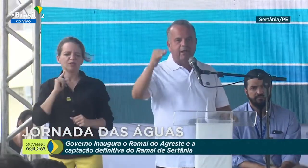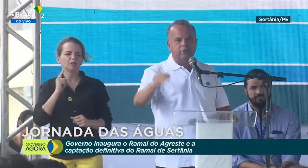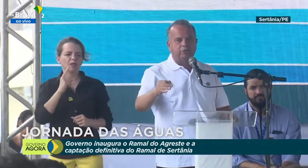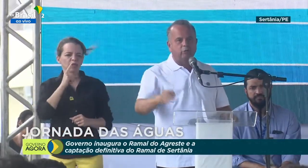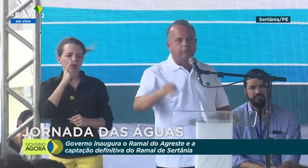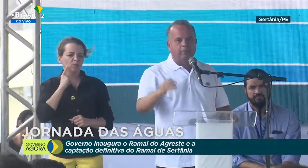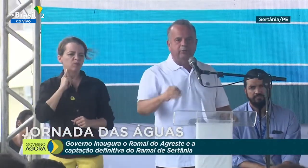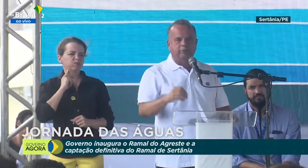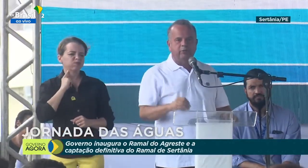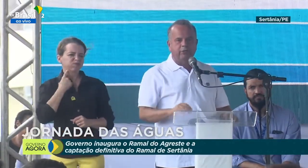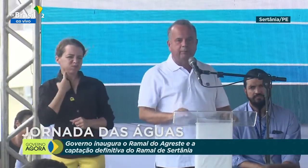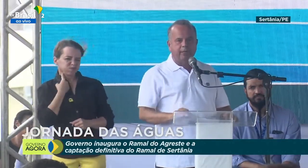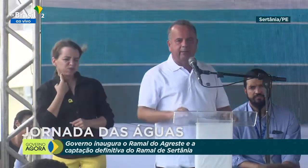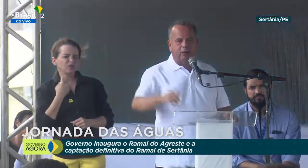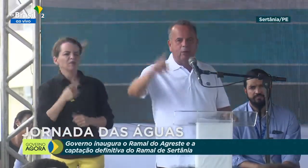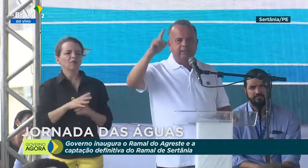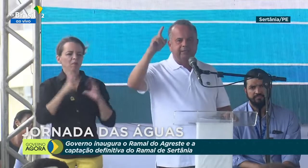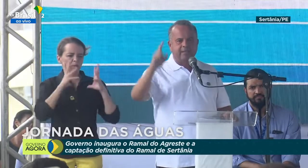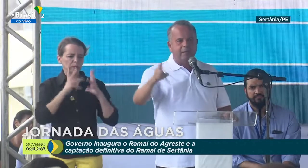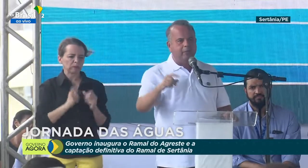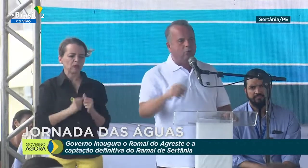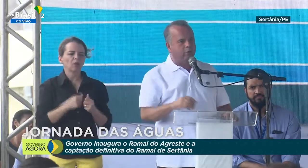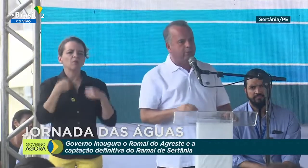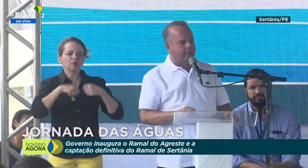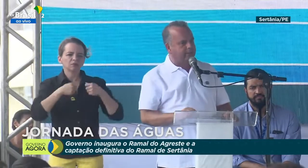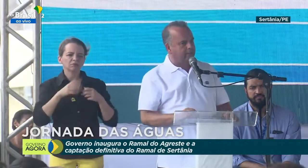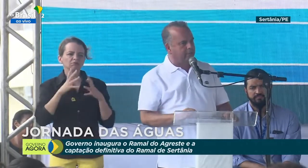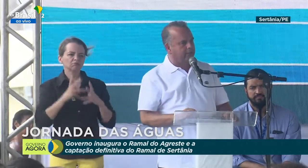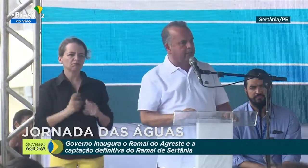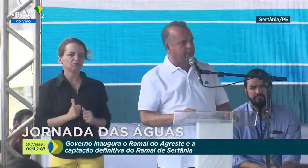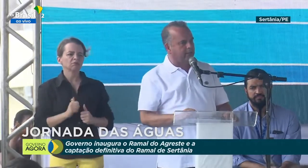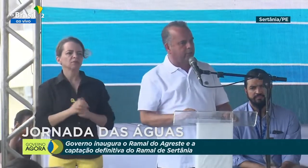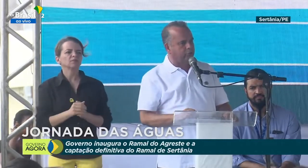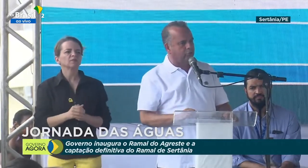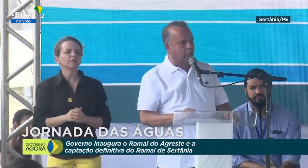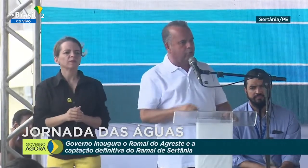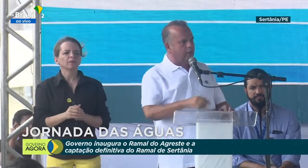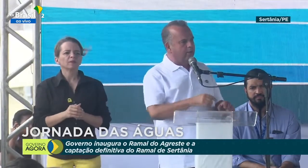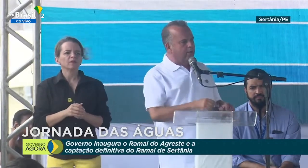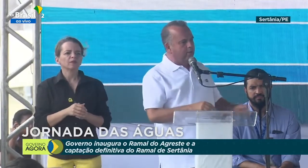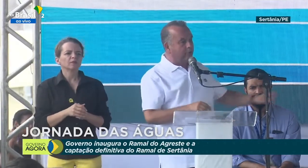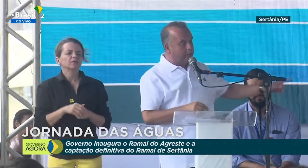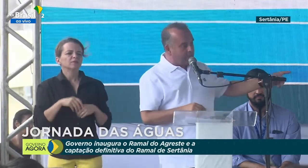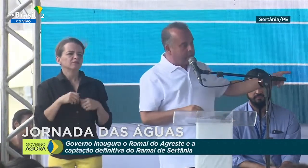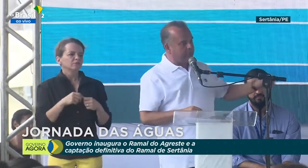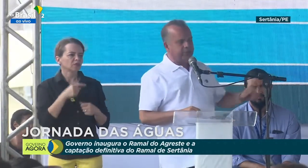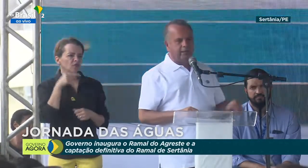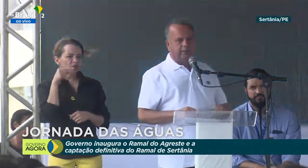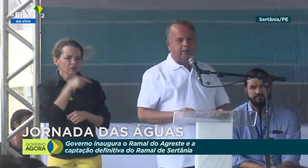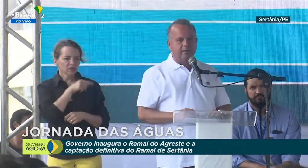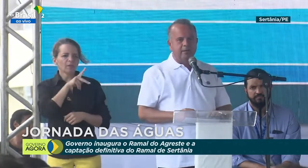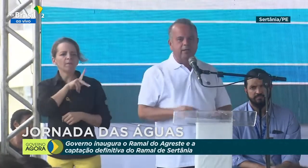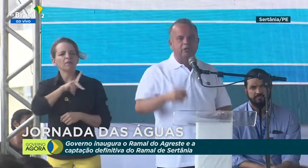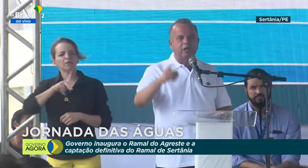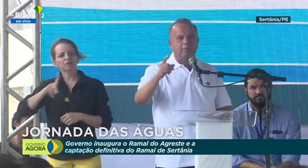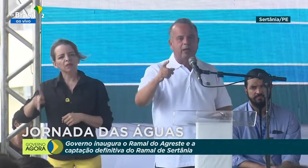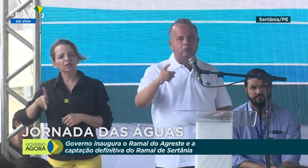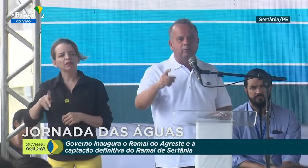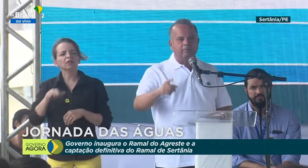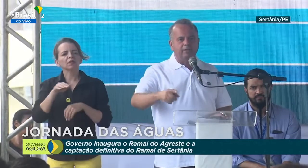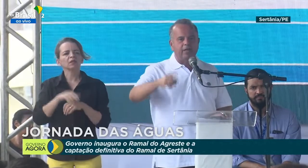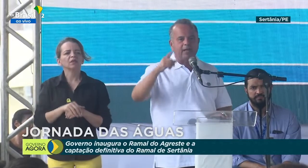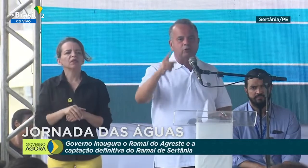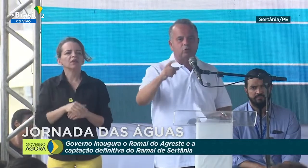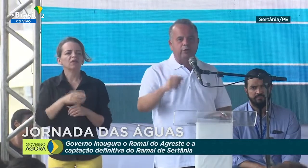que esse país tem do ponto de vista ambiental. 100 milhões de brasileiros sem tratamento de esgoto. E foi este presidente que é